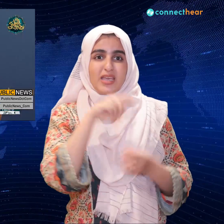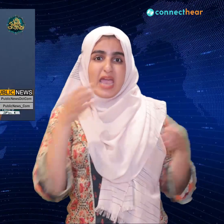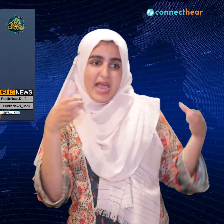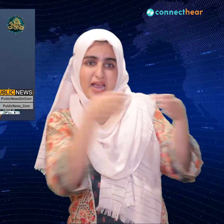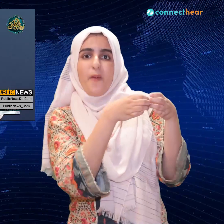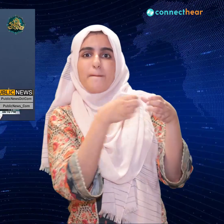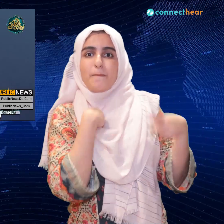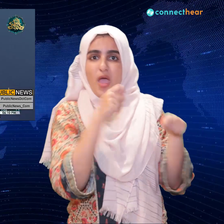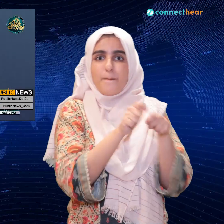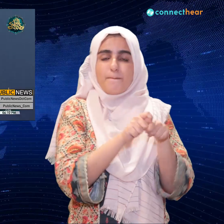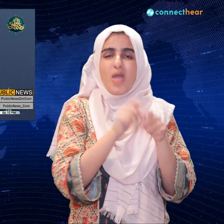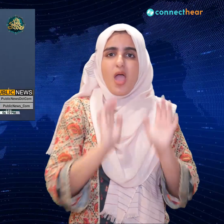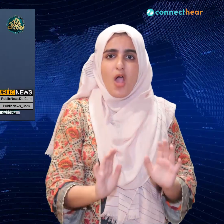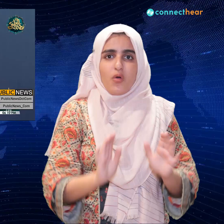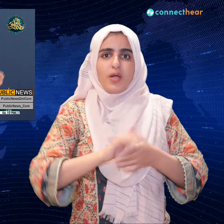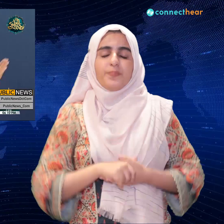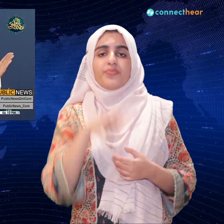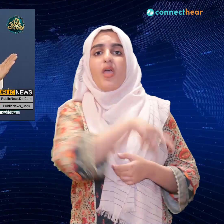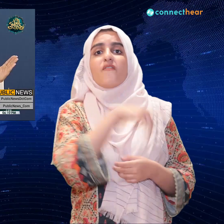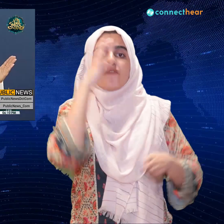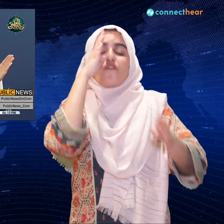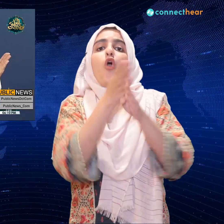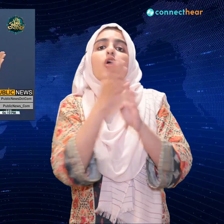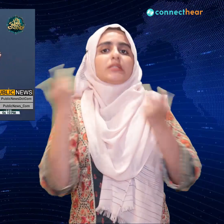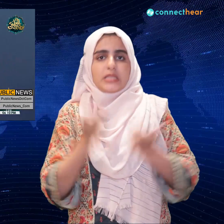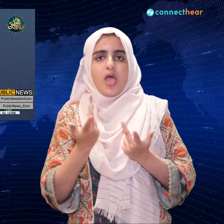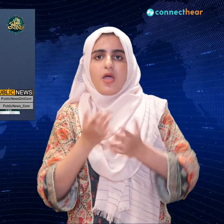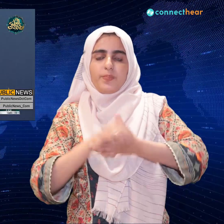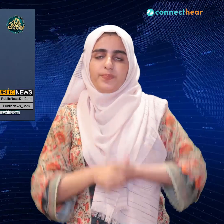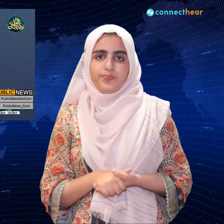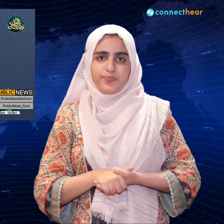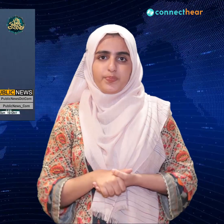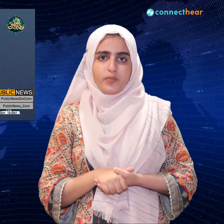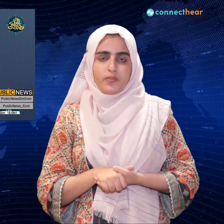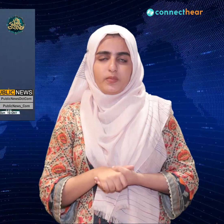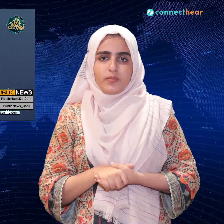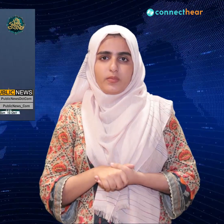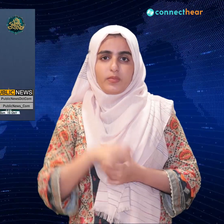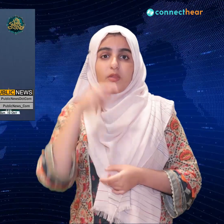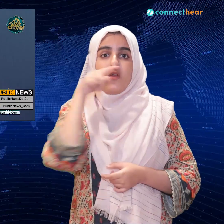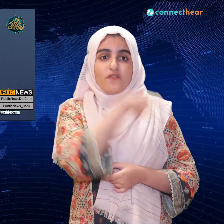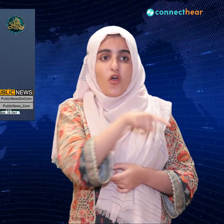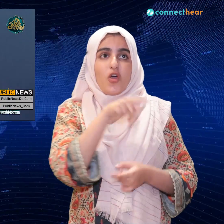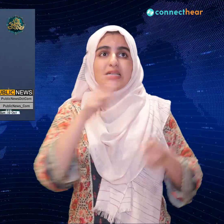اس کا مقصد یہ ہے کہ ان کی